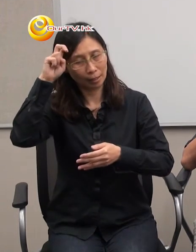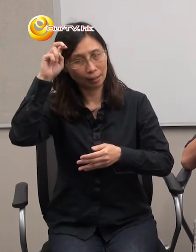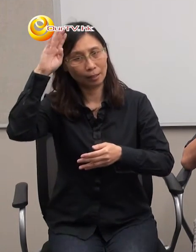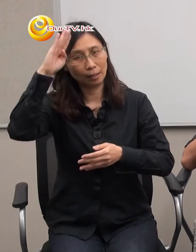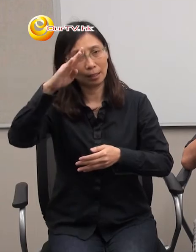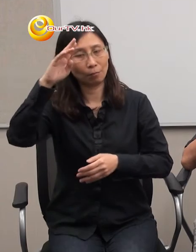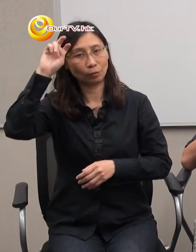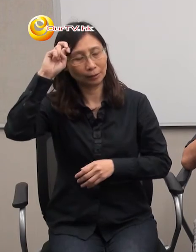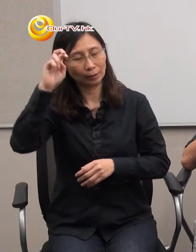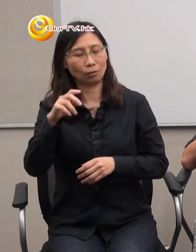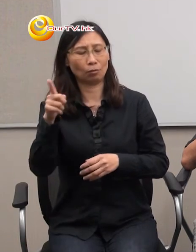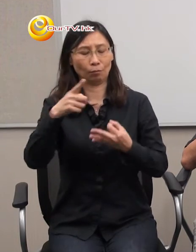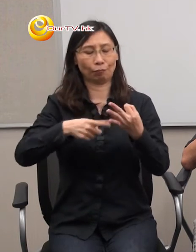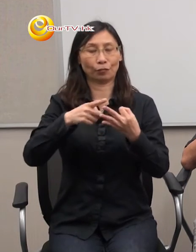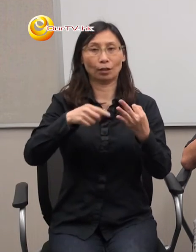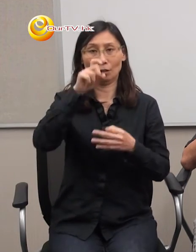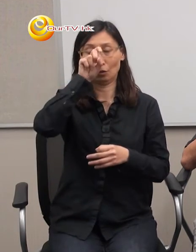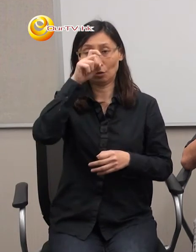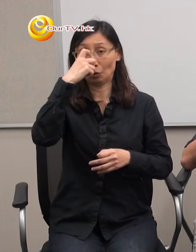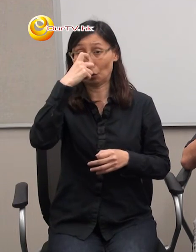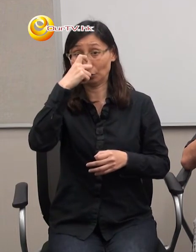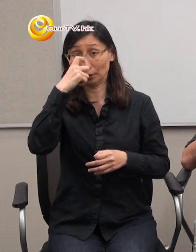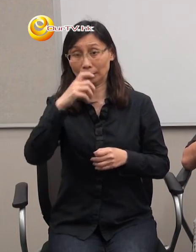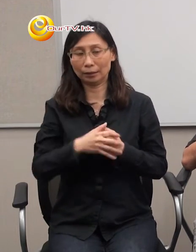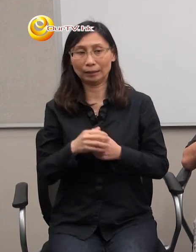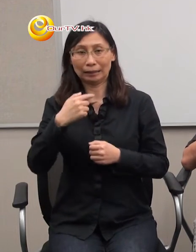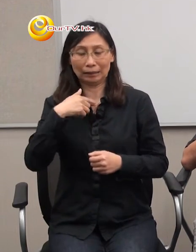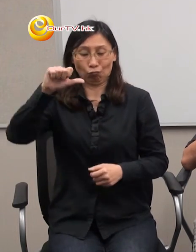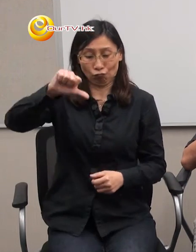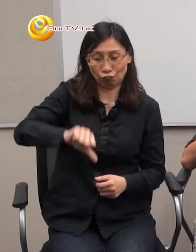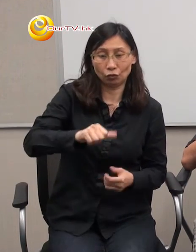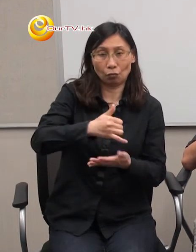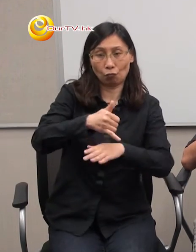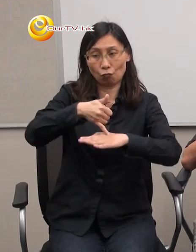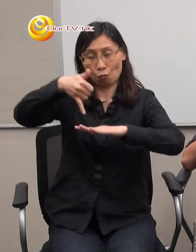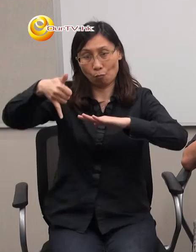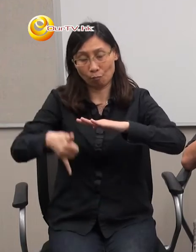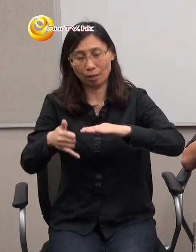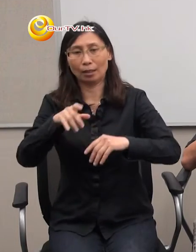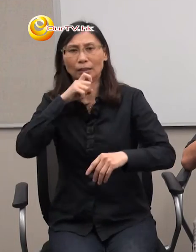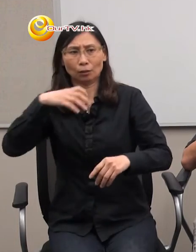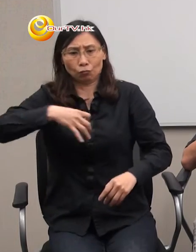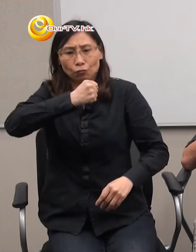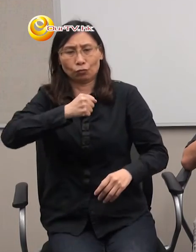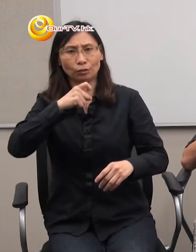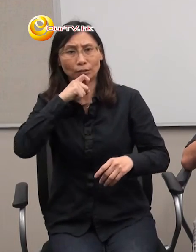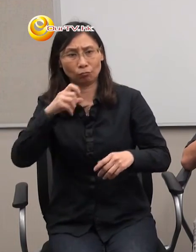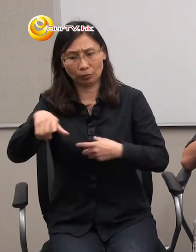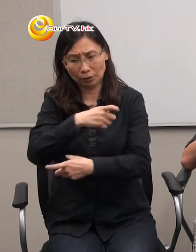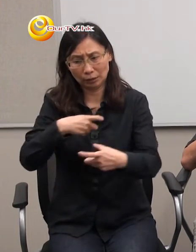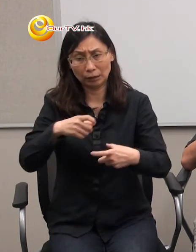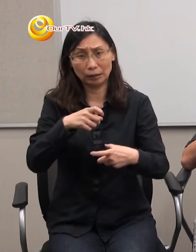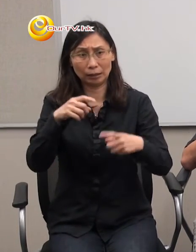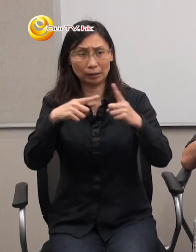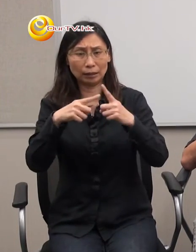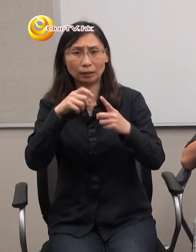要瓜柴嘅時候，嗰啲香港有權有勢嗰啲人有咩意見啦？咁但係呢個亦都係